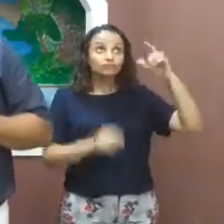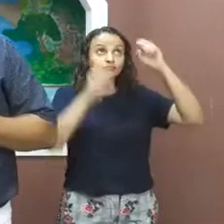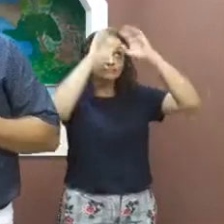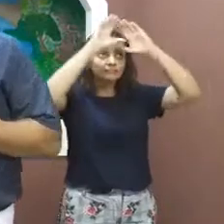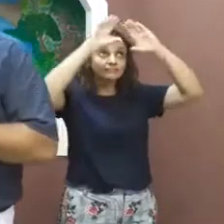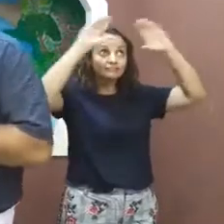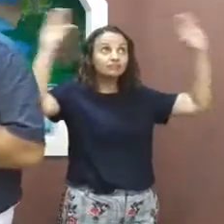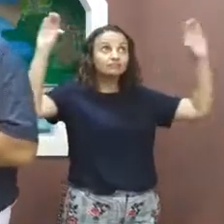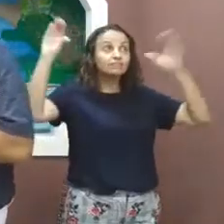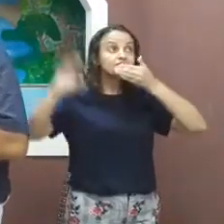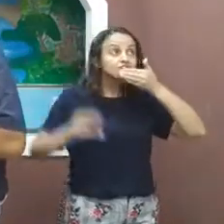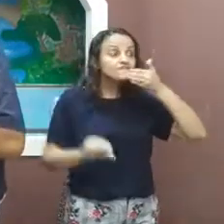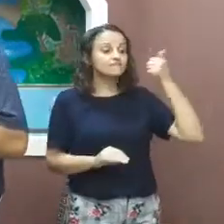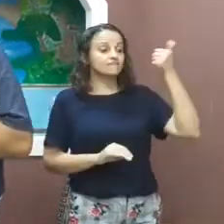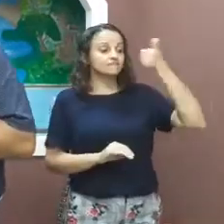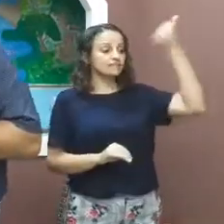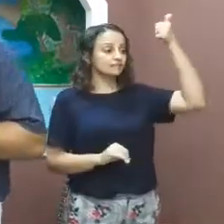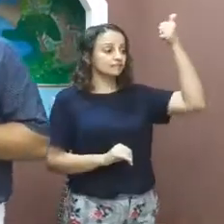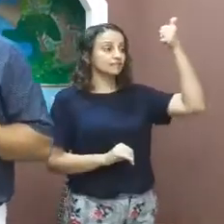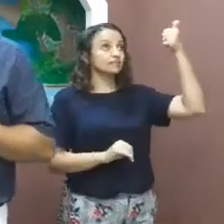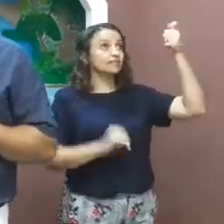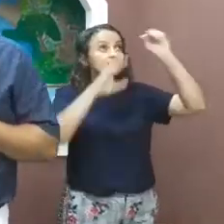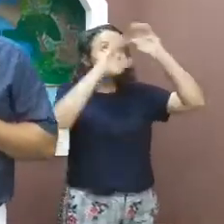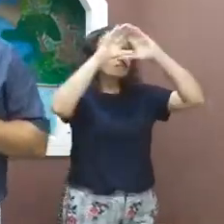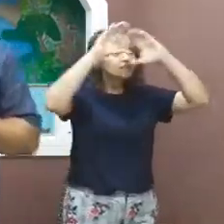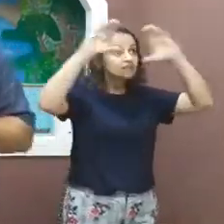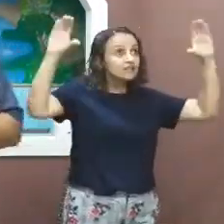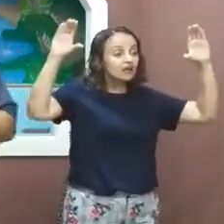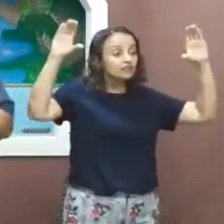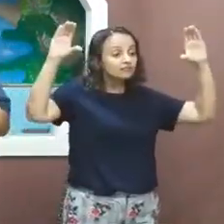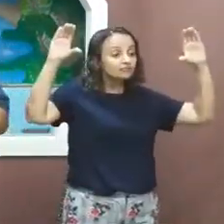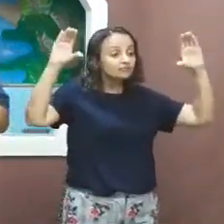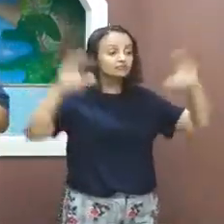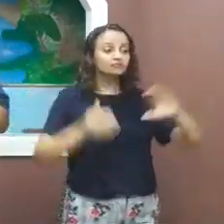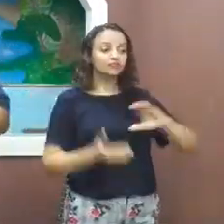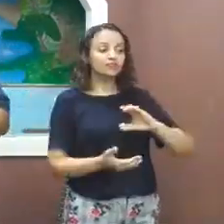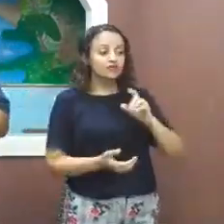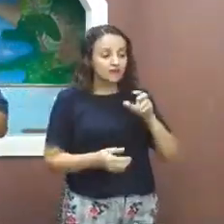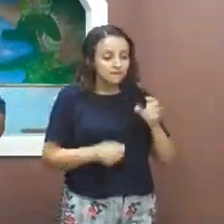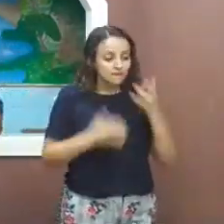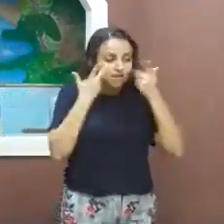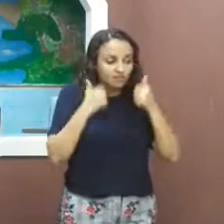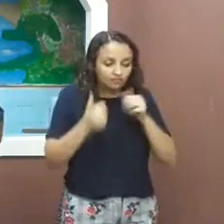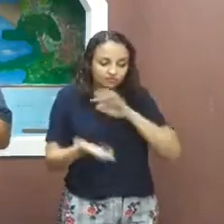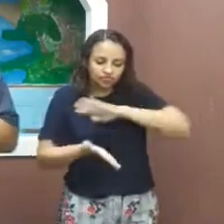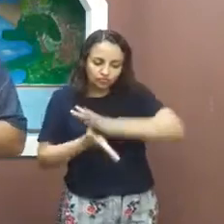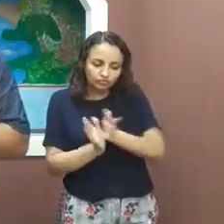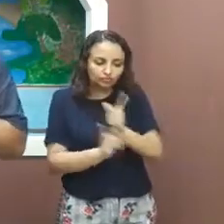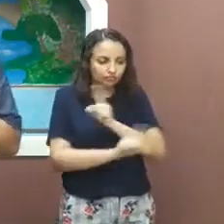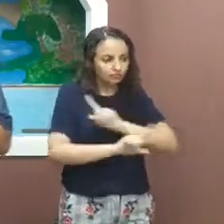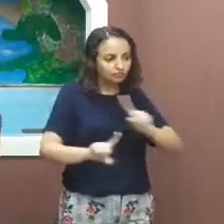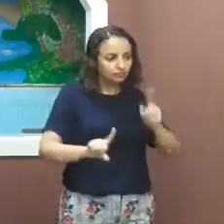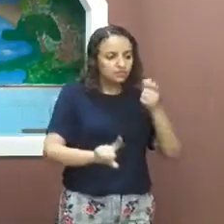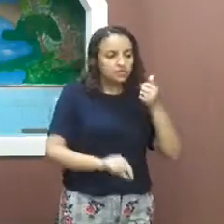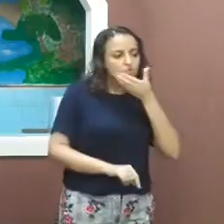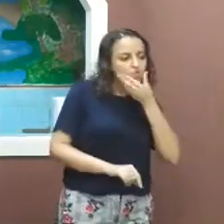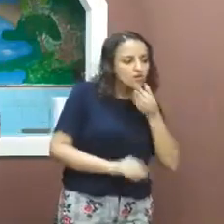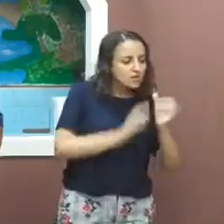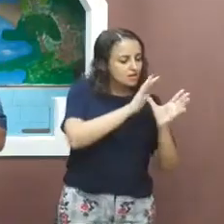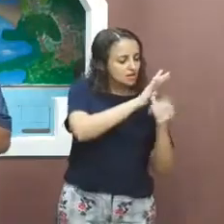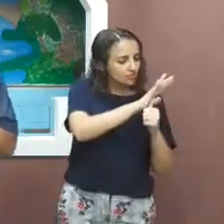céus, onde a traça e a ferrugem não destroem, e onde os ladrões não arrombam e